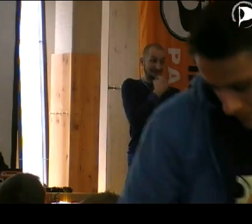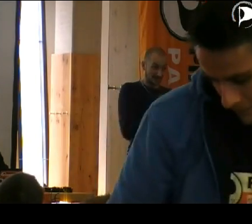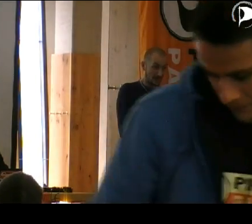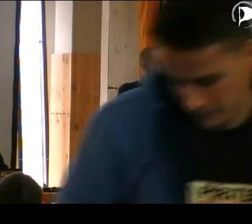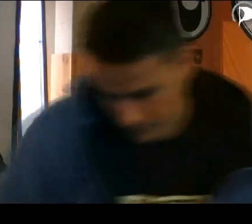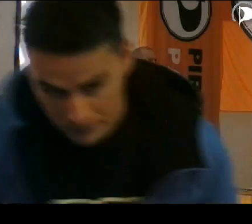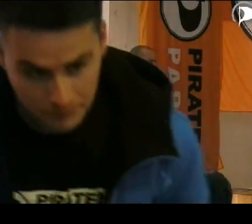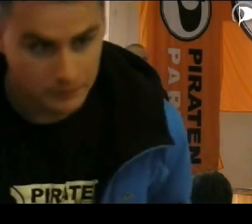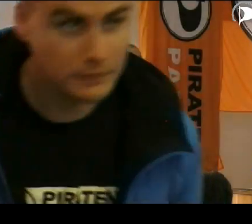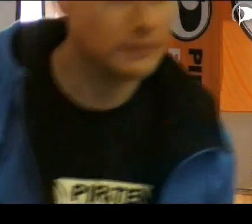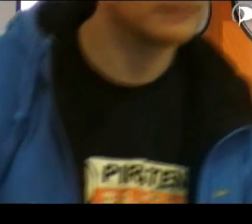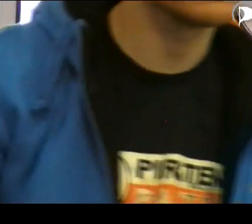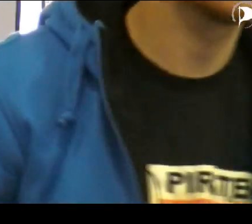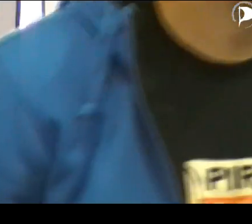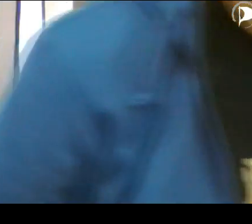formiert